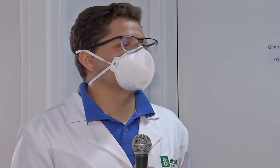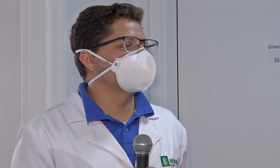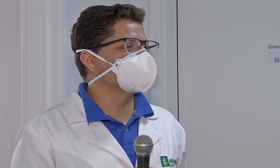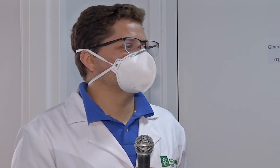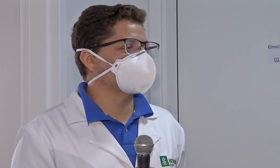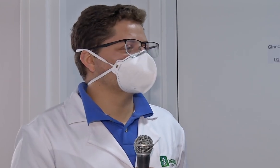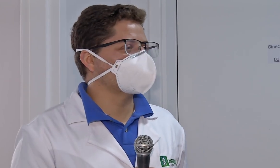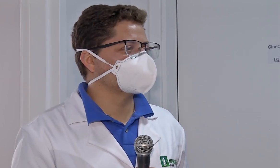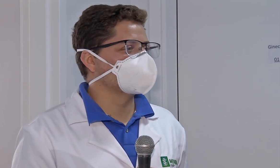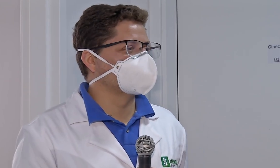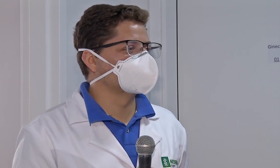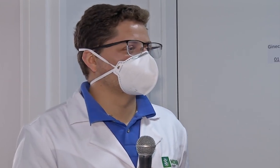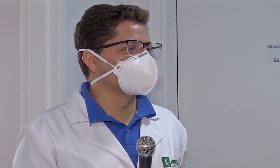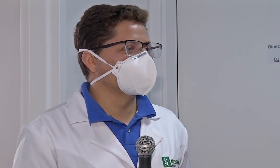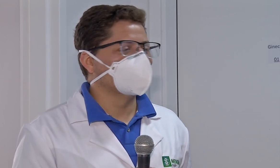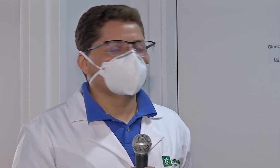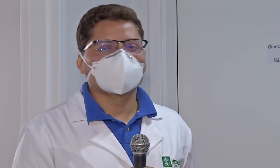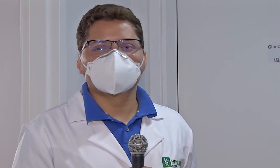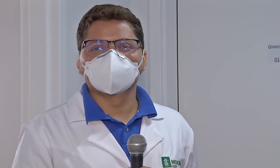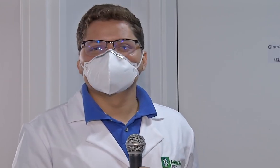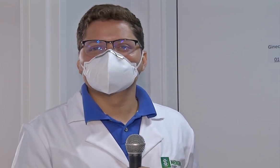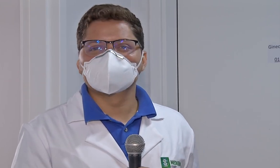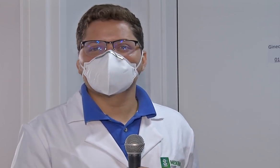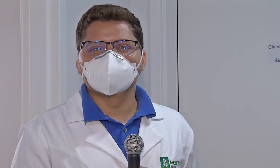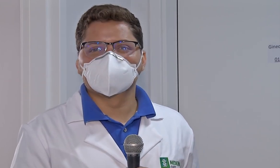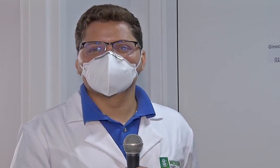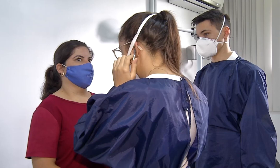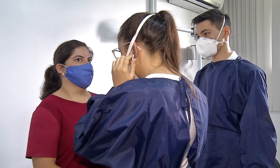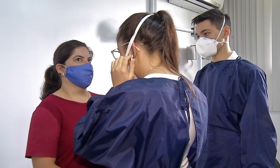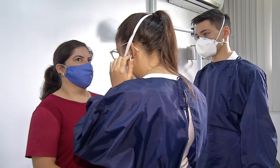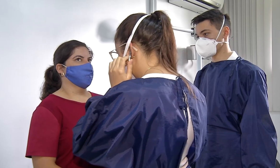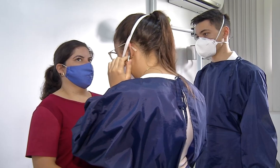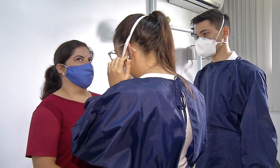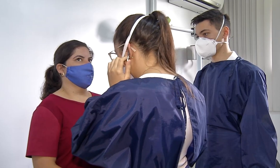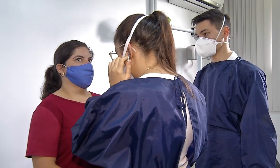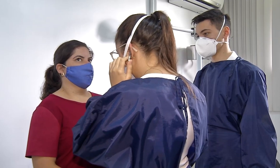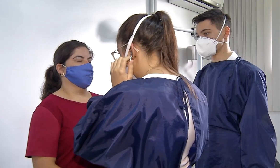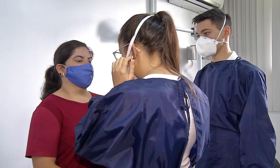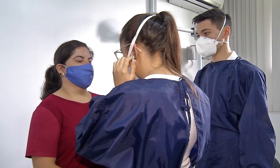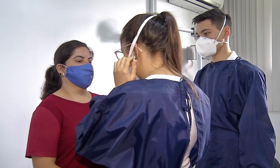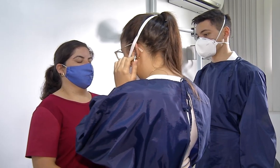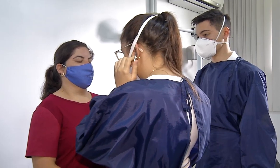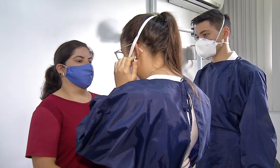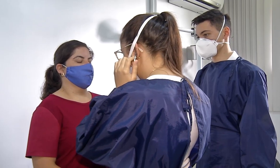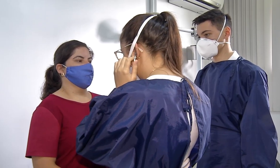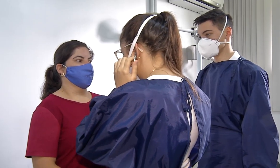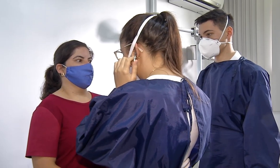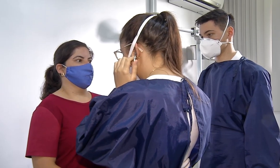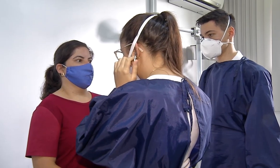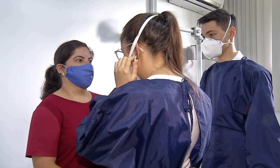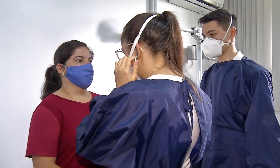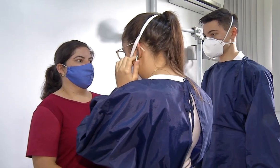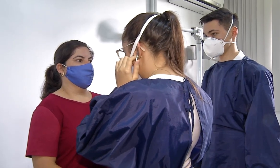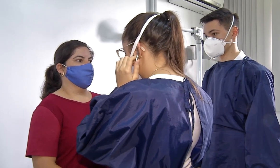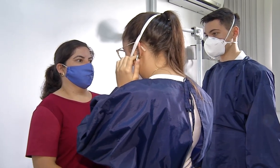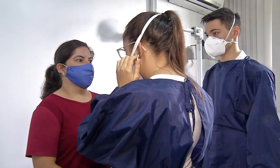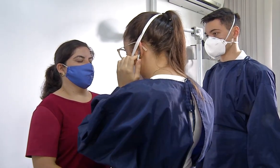praticando cada vez mais a inclusão aqui no município de Pato Branco. O projeto é piloto, mas se pretende tornar definitivo